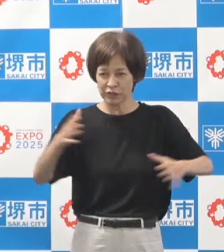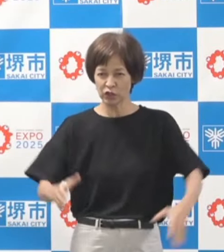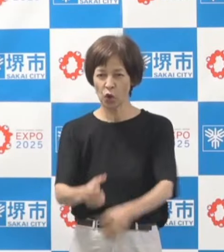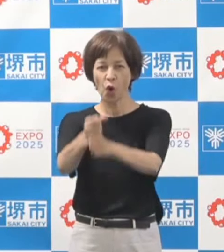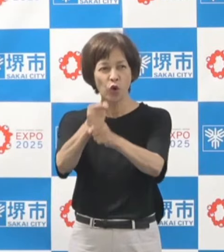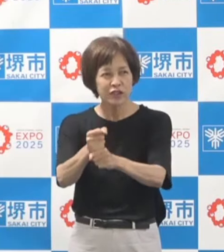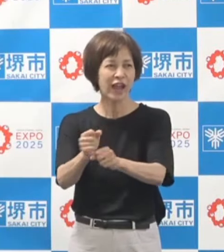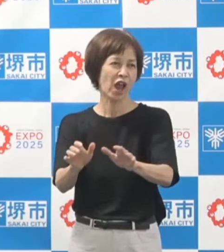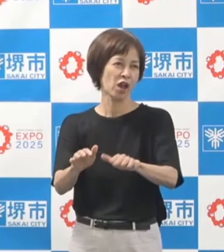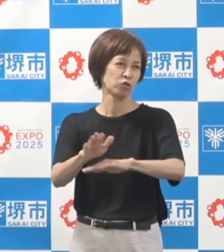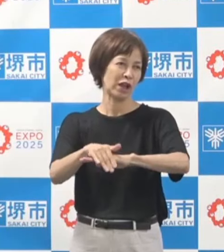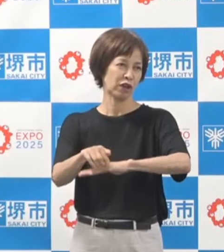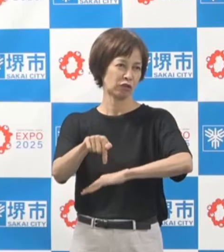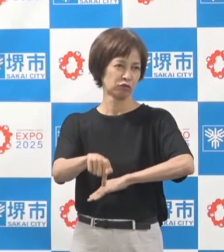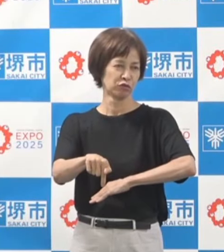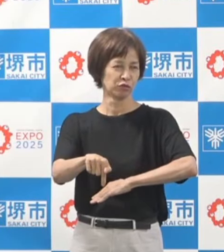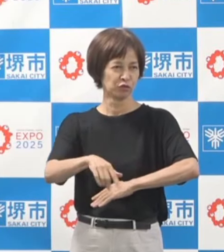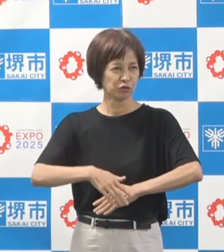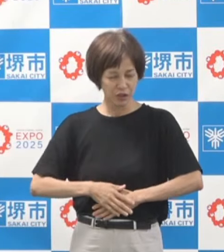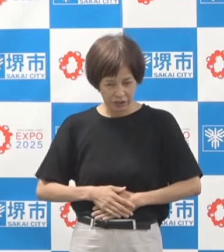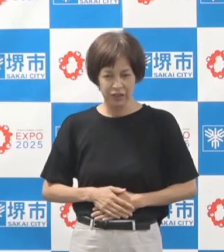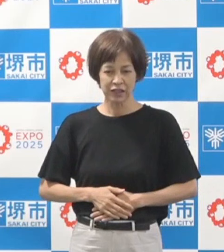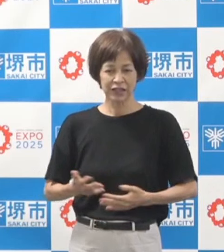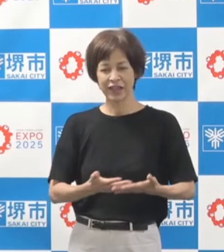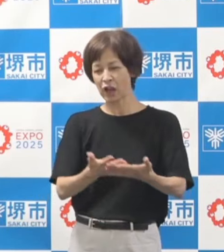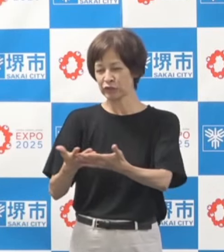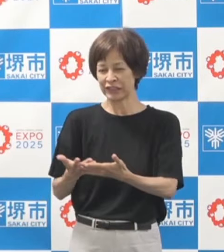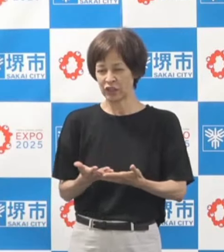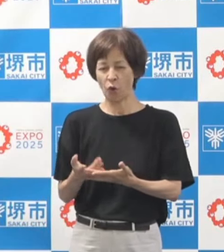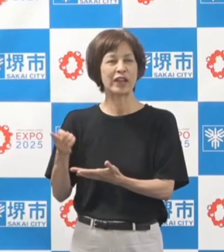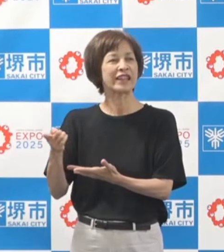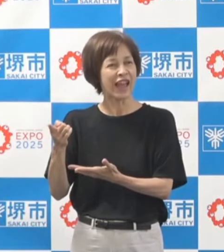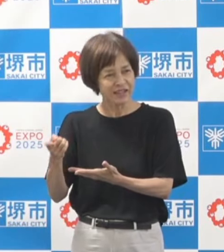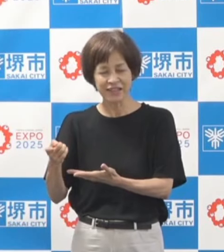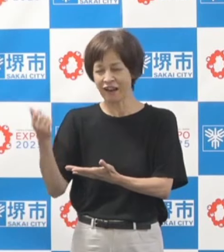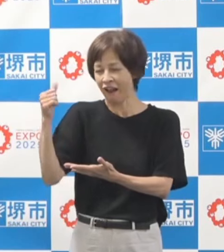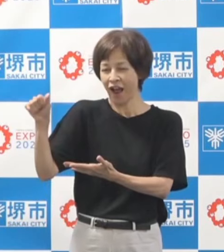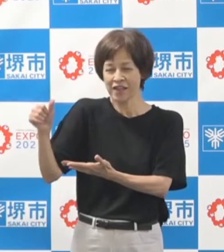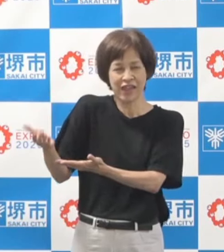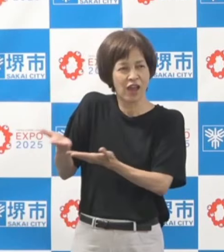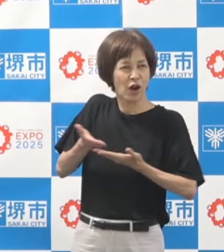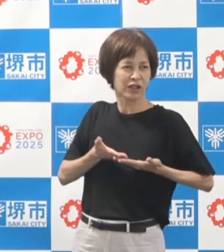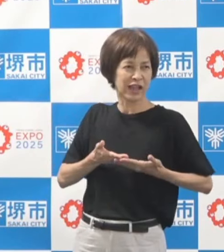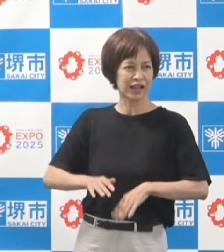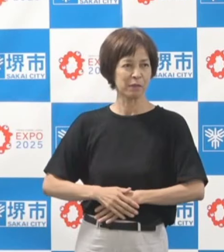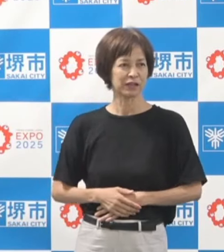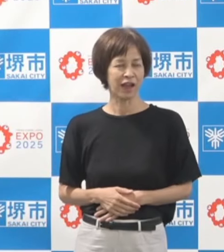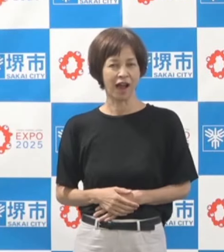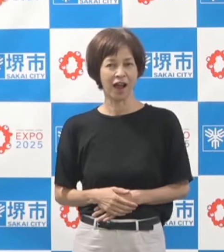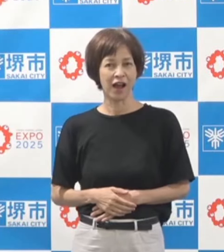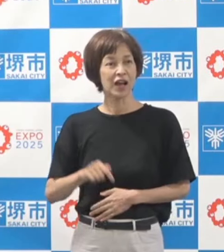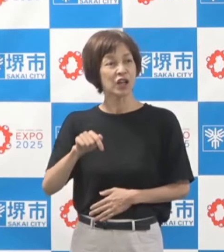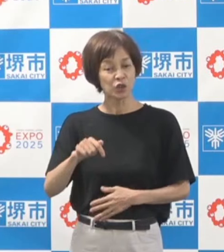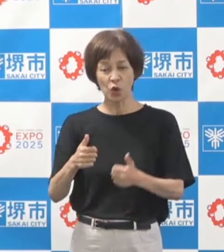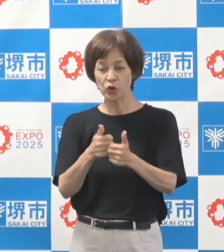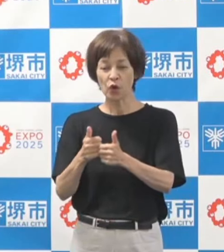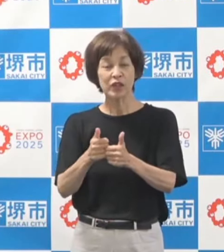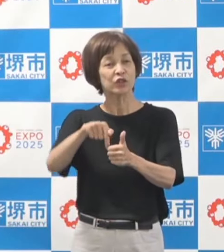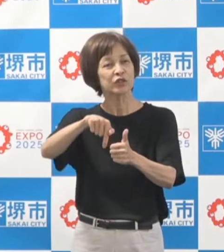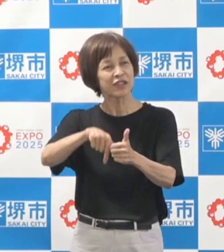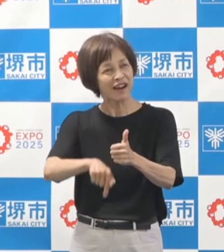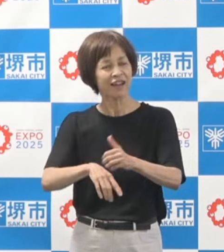という仕組みです。ここにセーフティネットリンケージ様から提案をいただきました。その協議をする中で